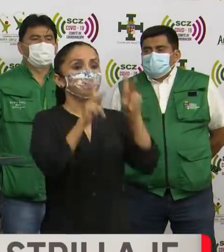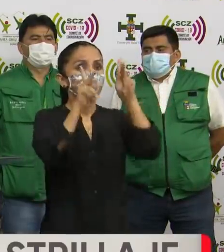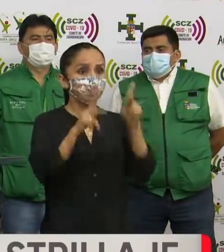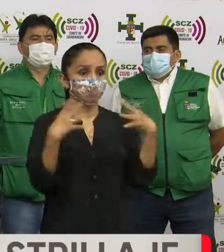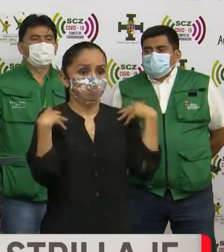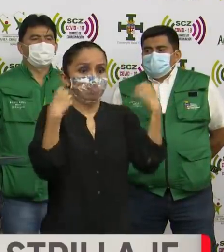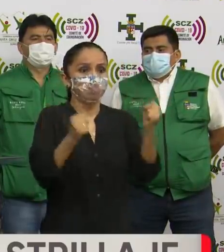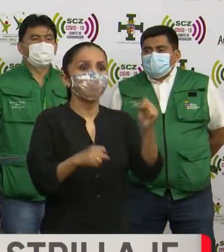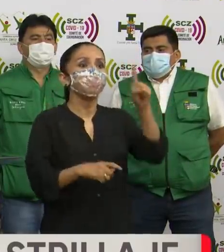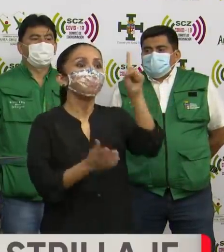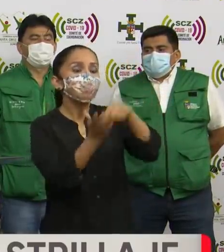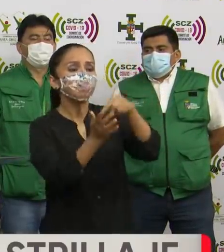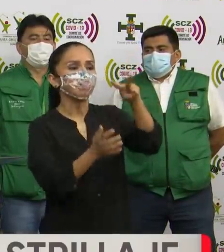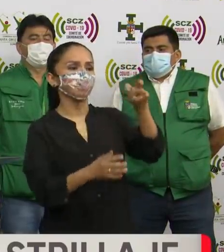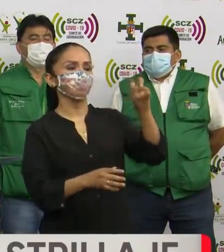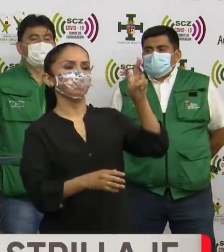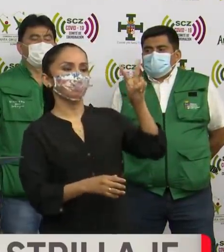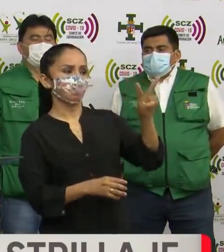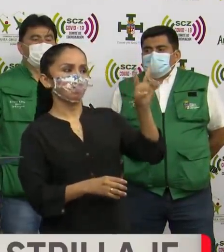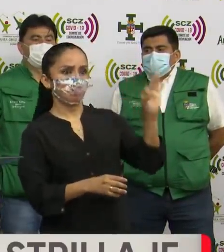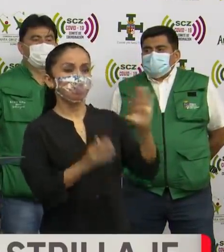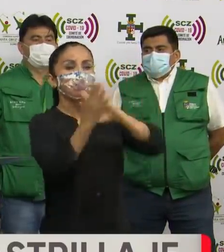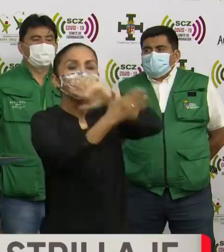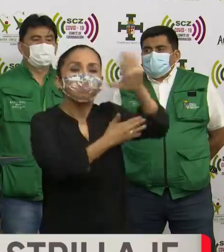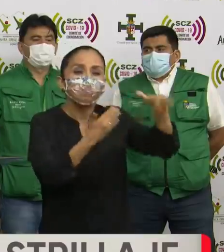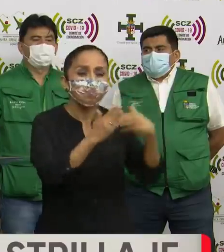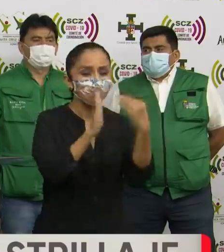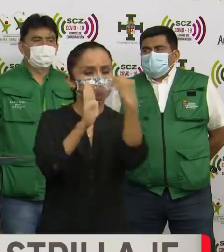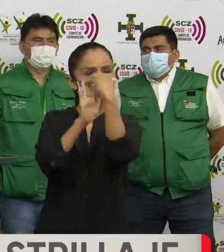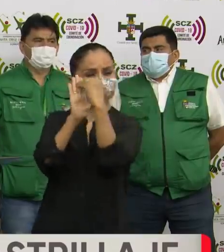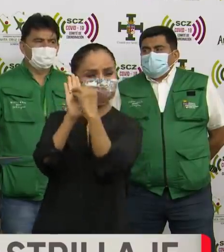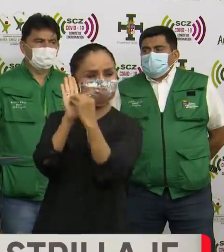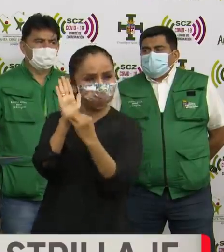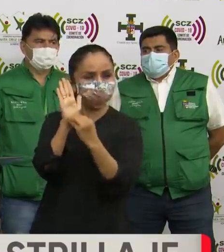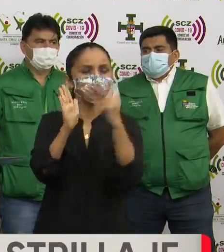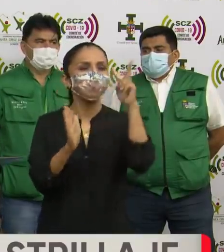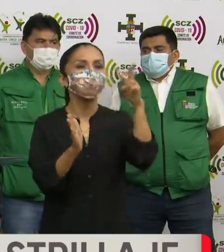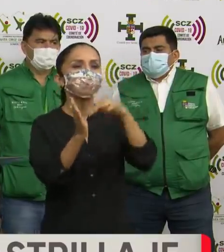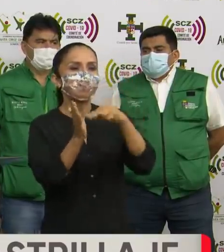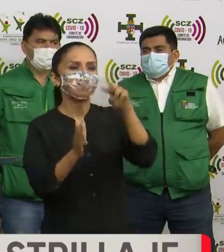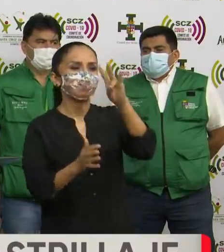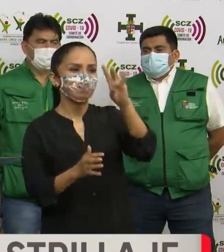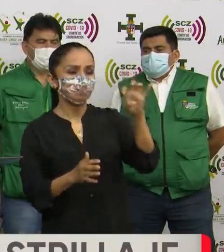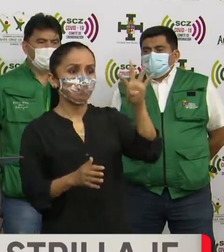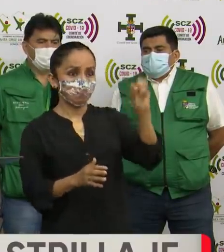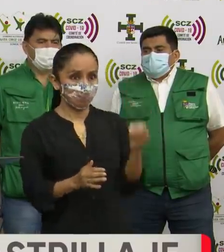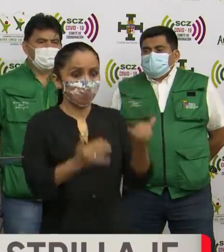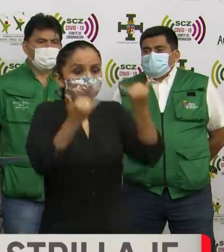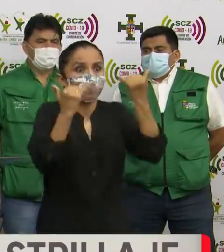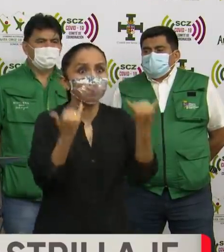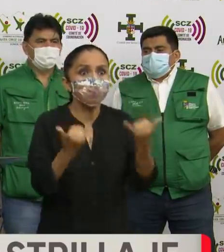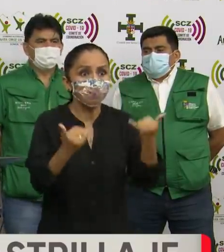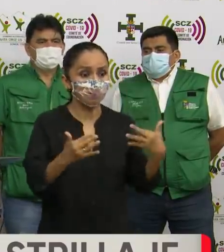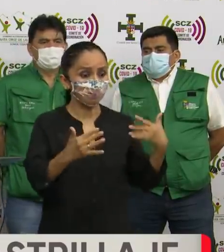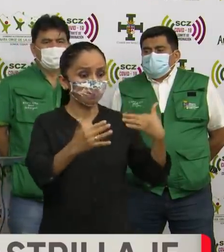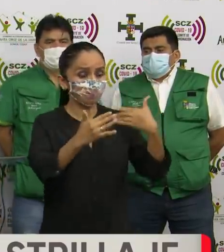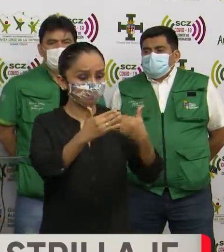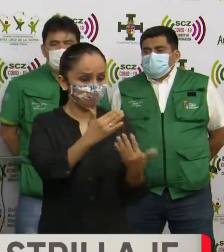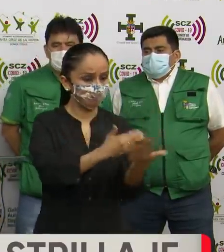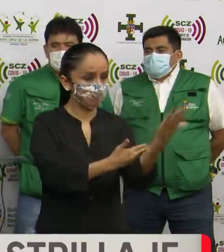Personas saludables, 1.229. Y total de personas registradas, 2.740.